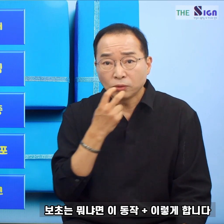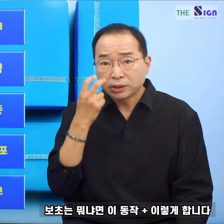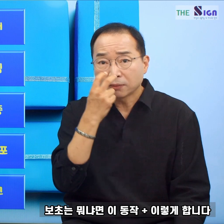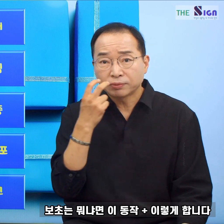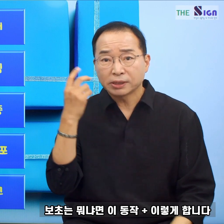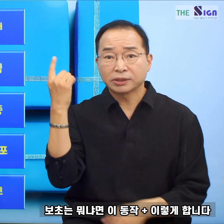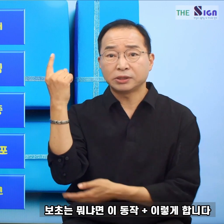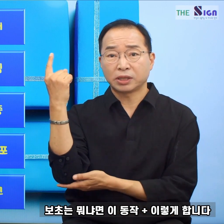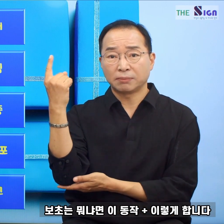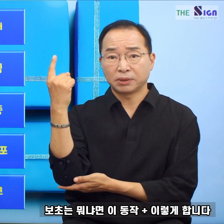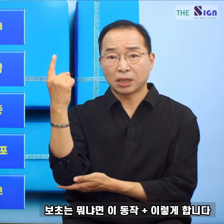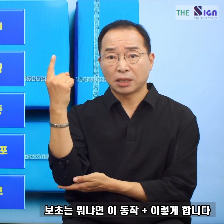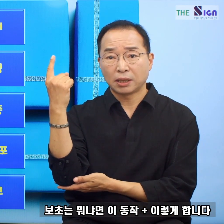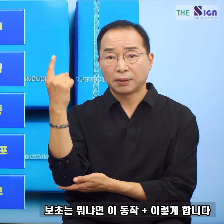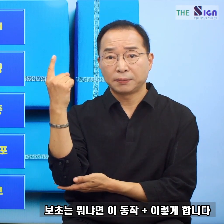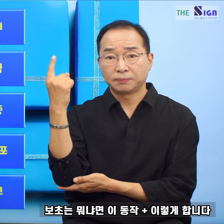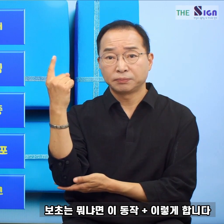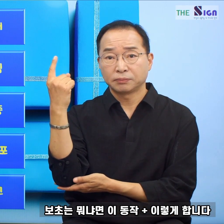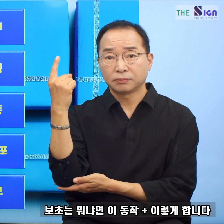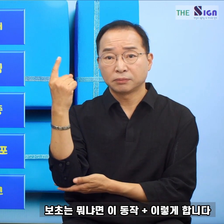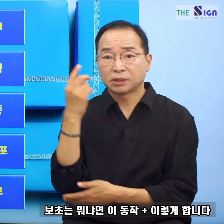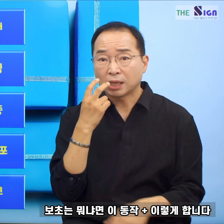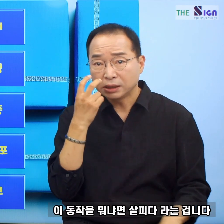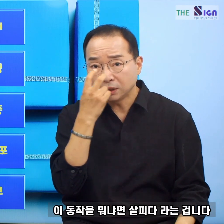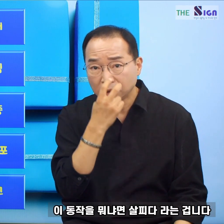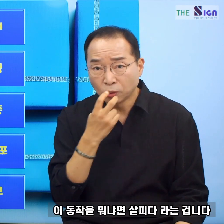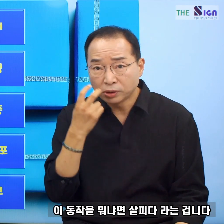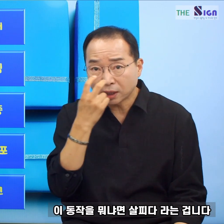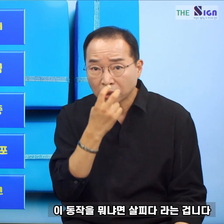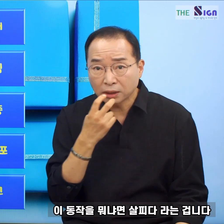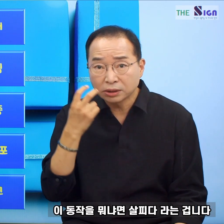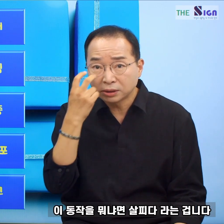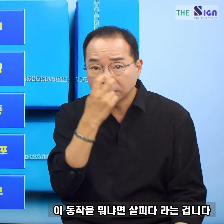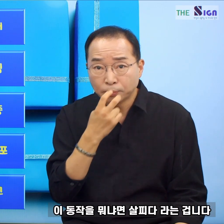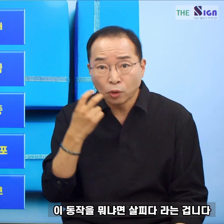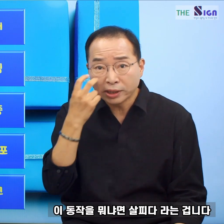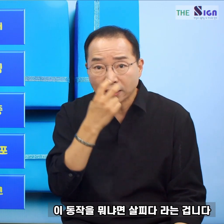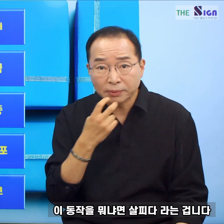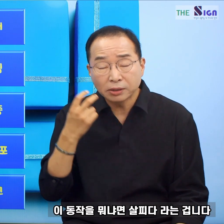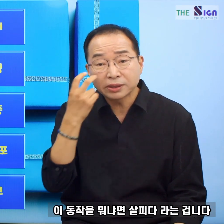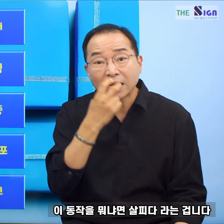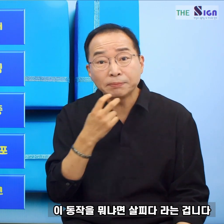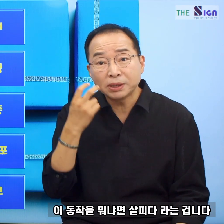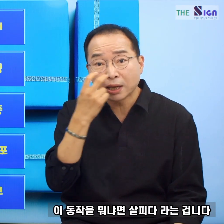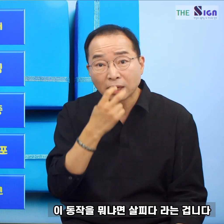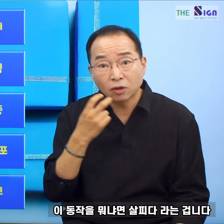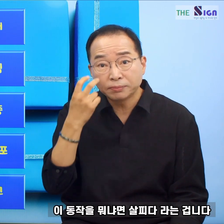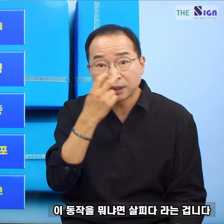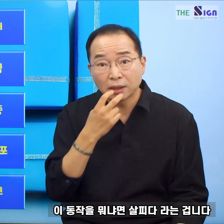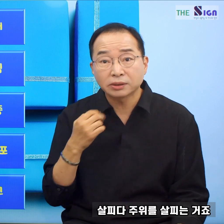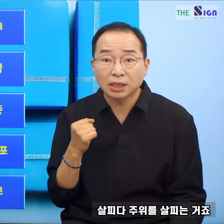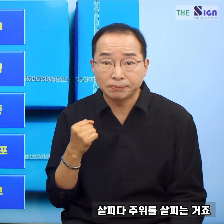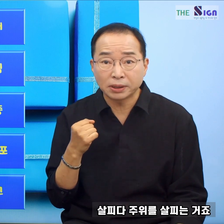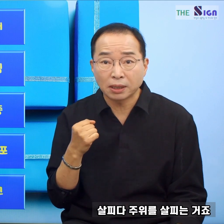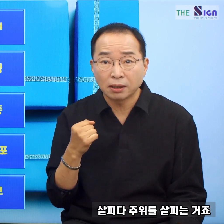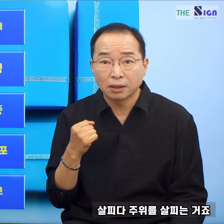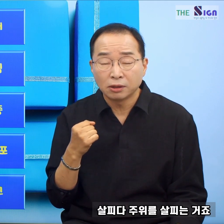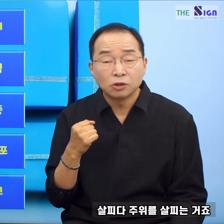동작 플러스 이렇게 합니다. 자, 이 동작을 뭐냐면 살피다라는 겁니다. 살피다.